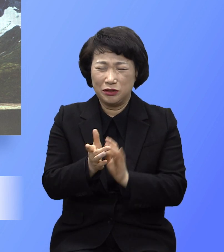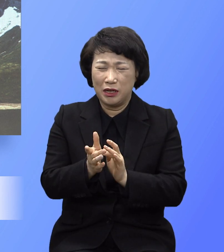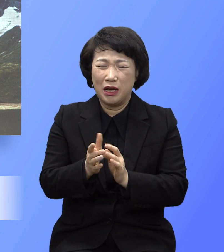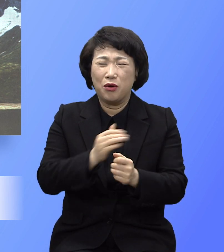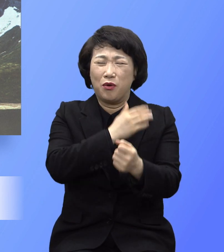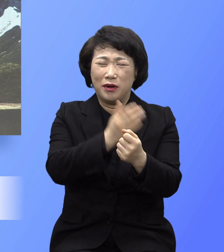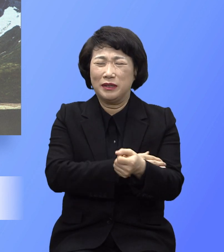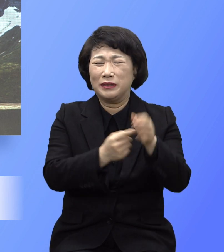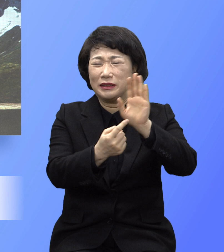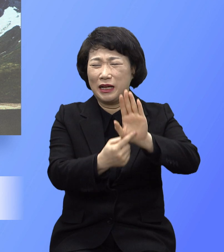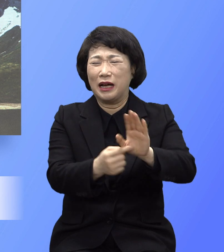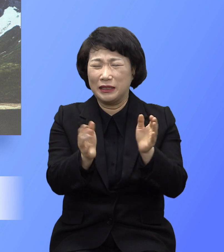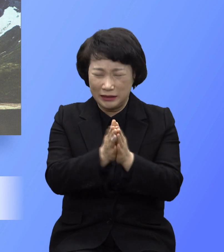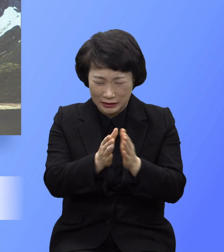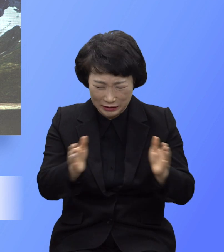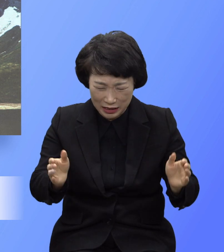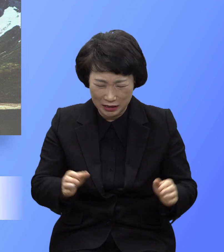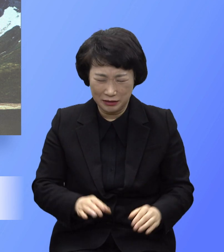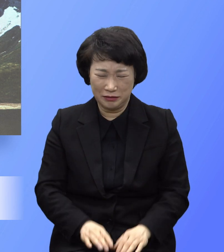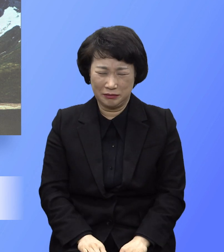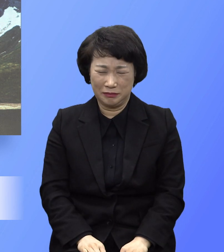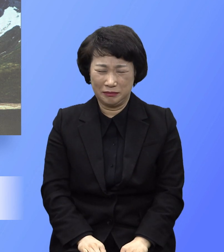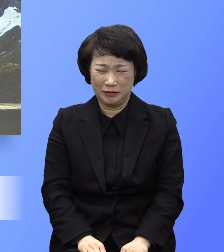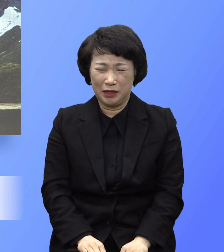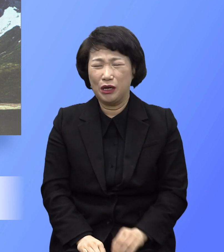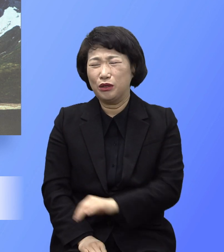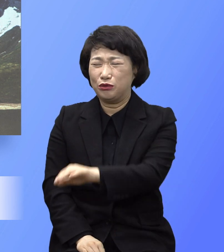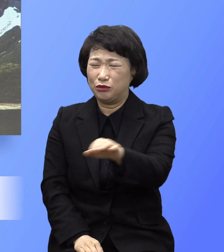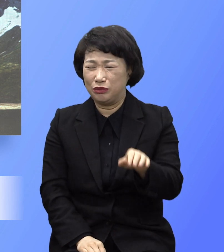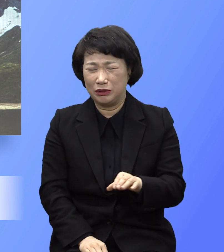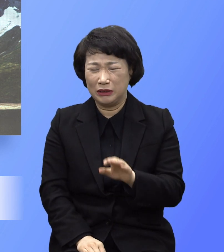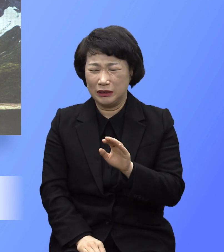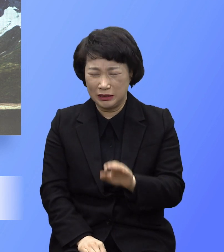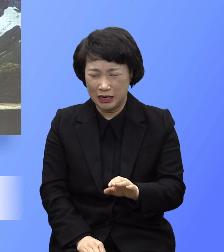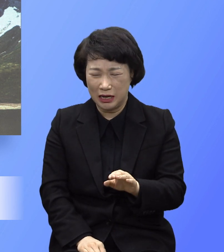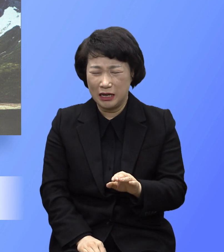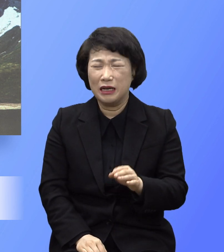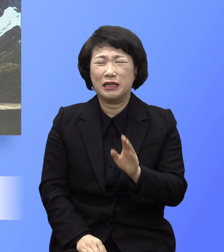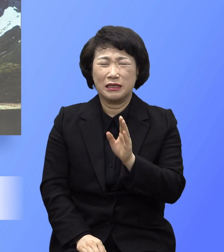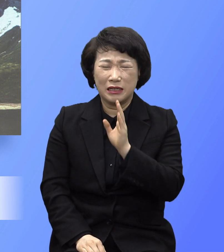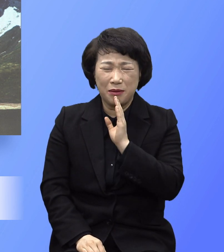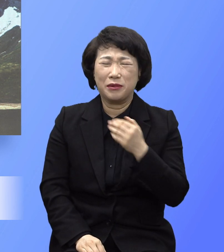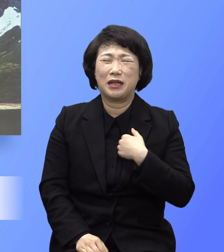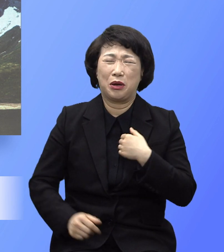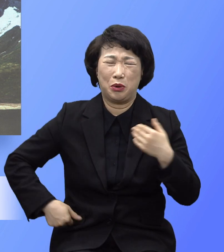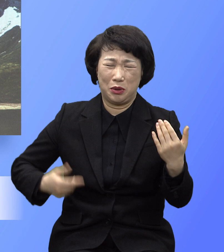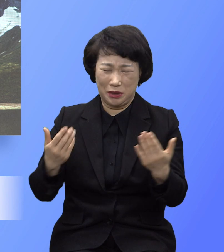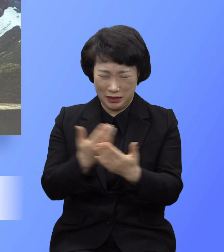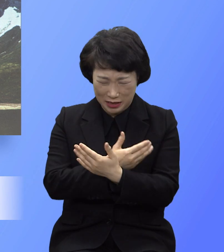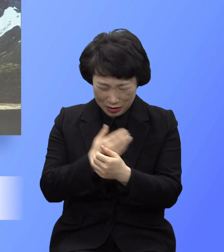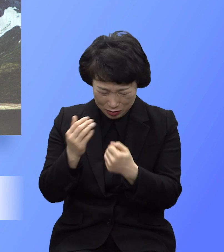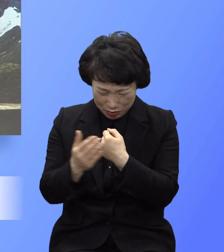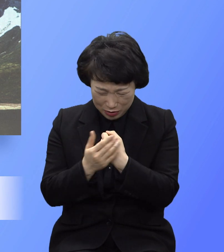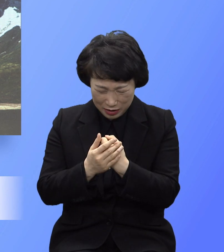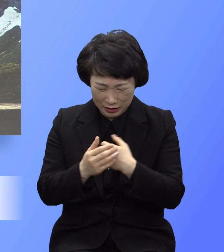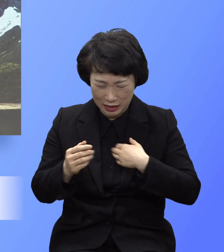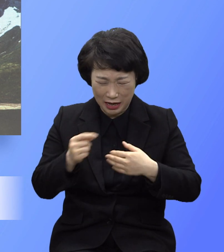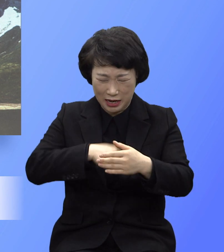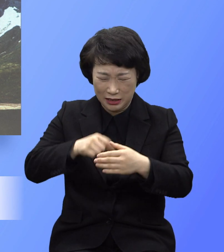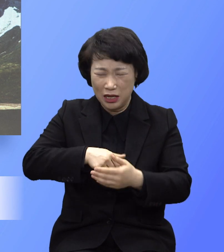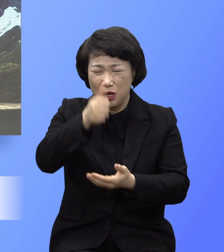예수의 권능이 나타납니다. 우리는 참으로 회개하게 하되